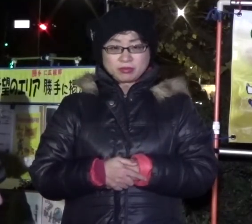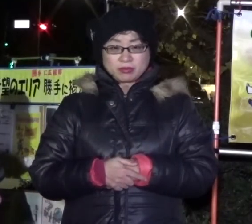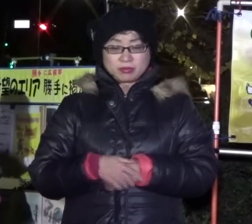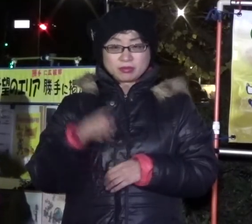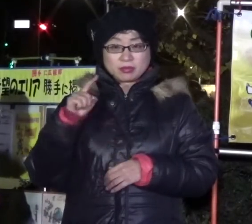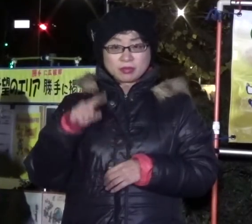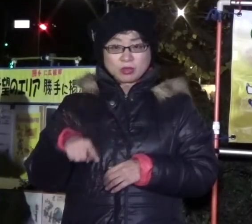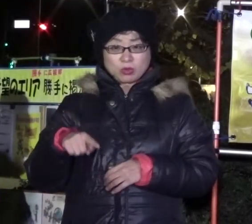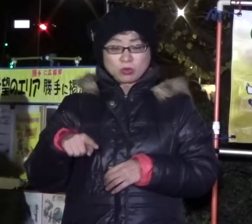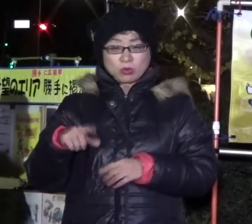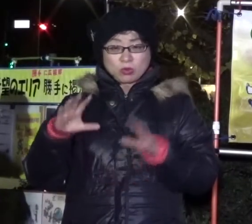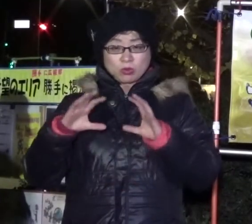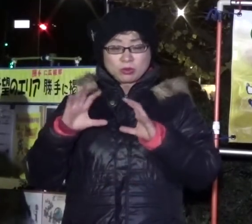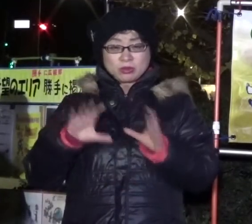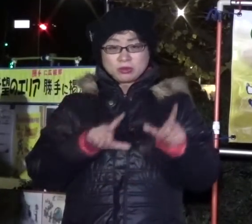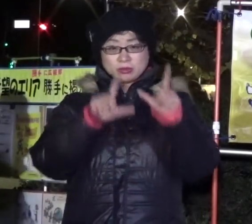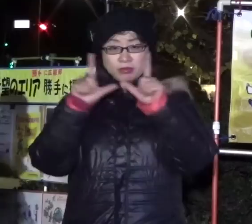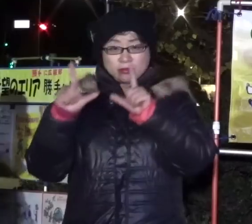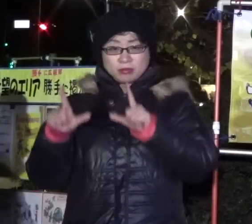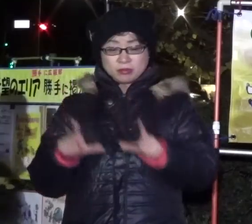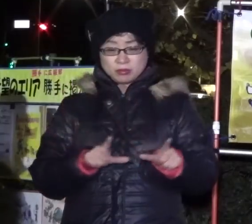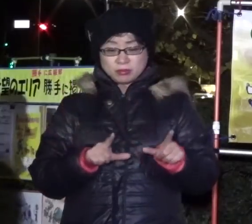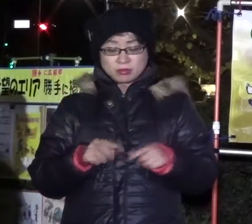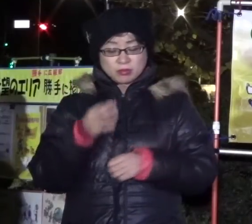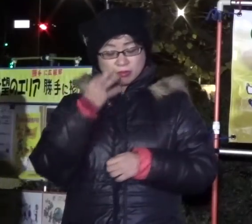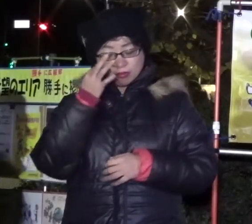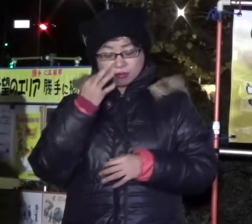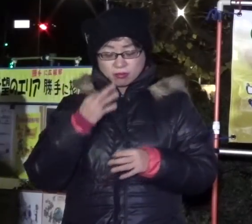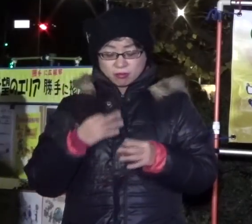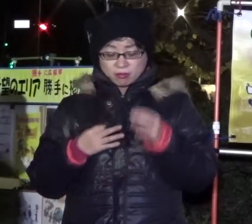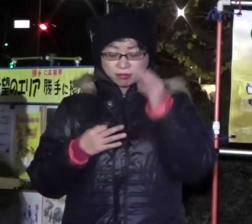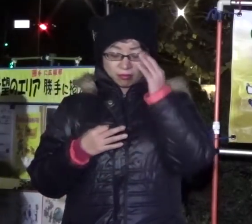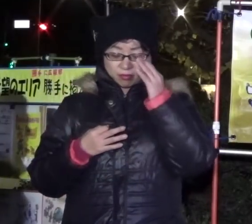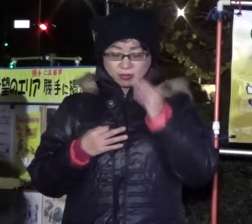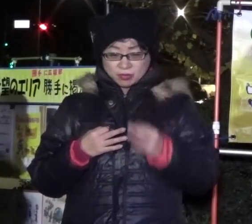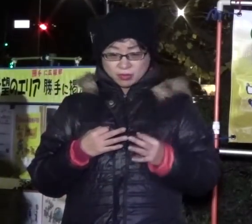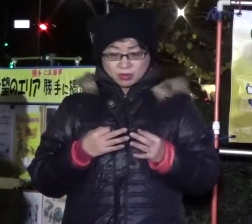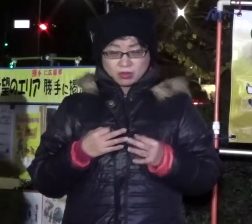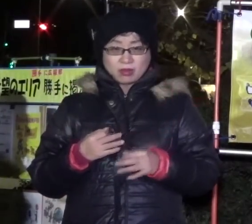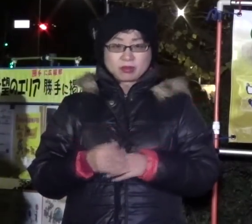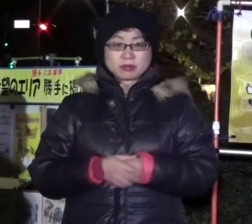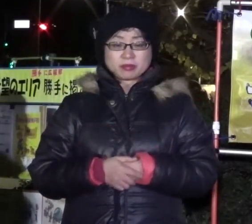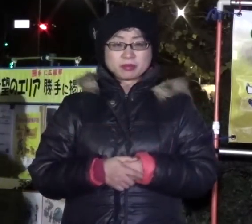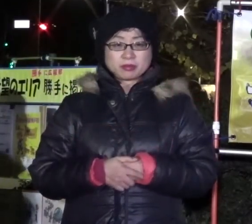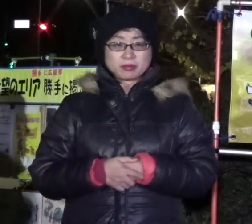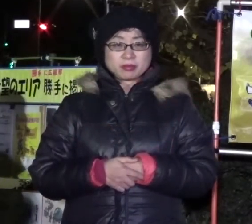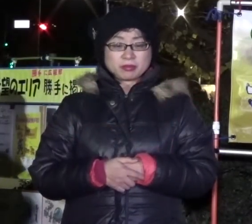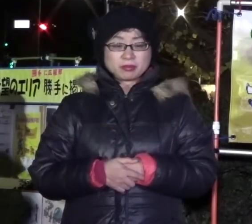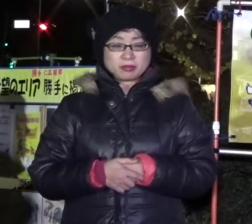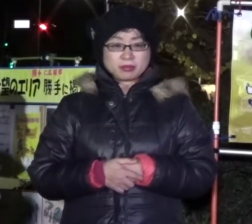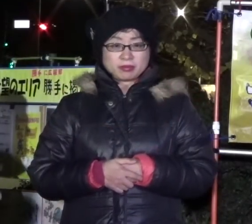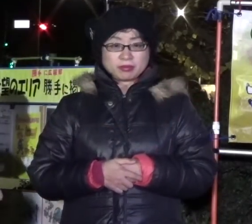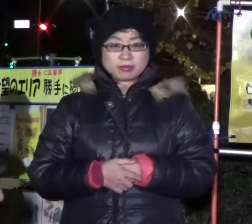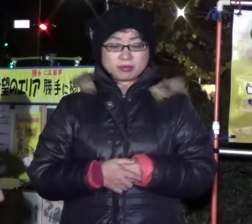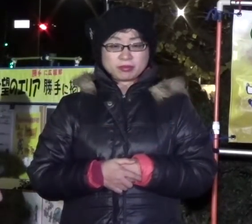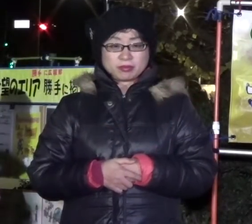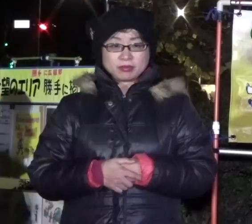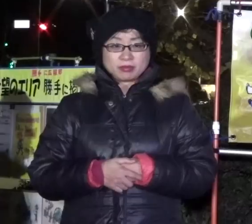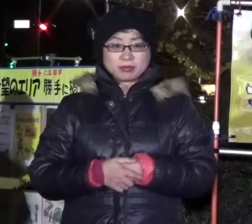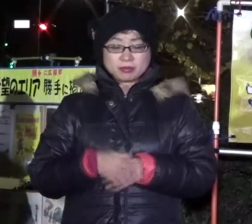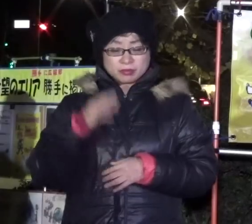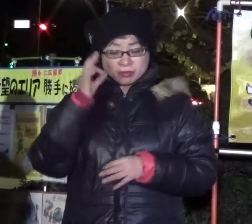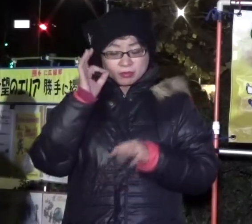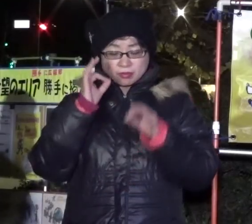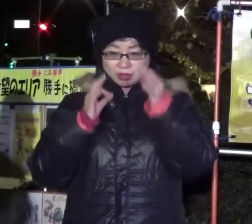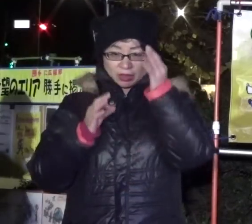この世は悲哀の海だもの、泣い